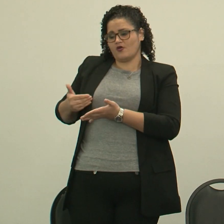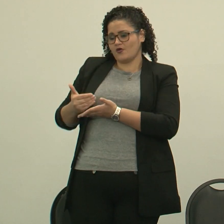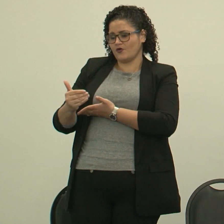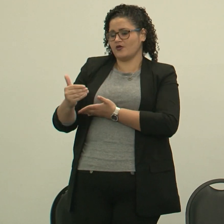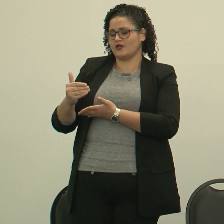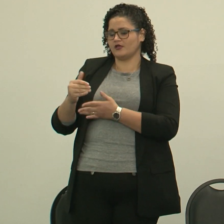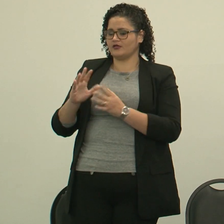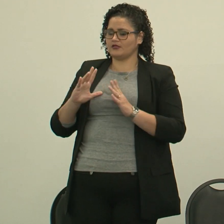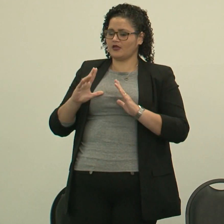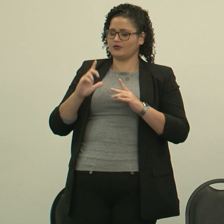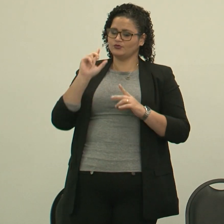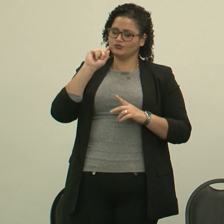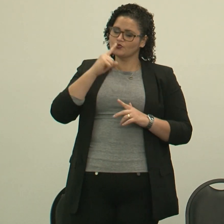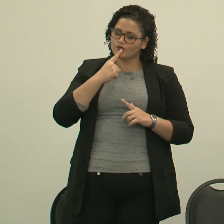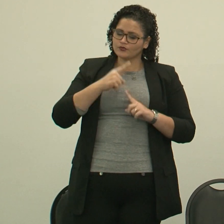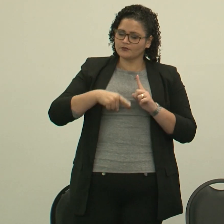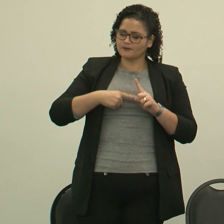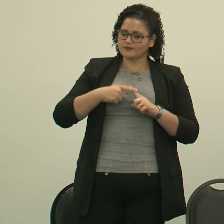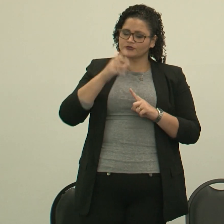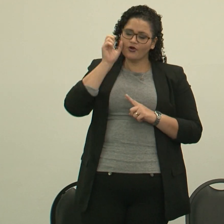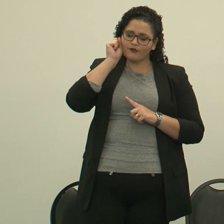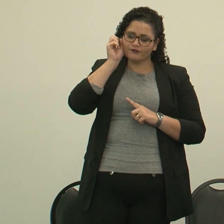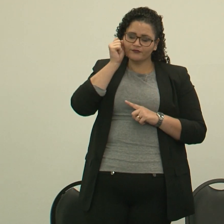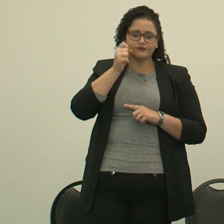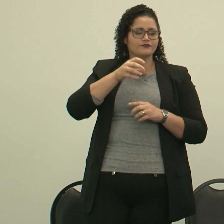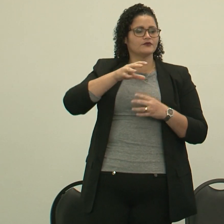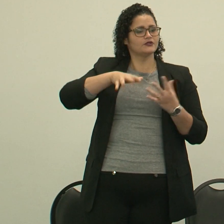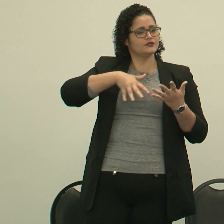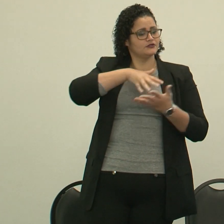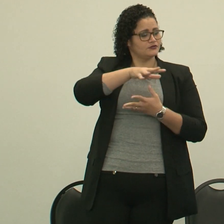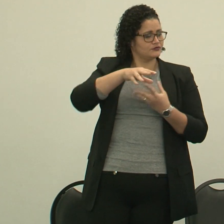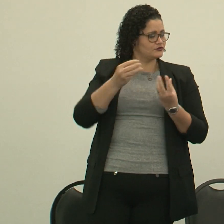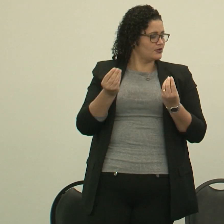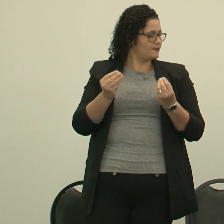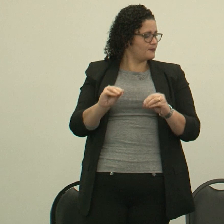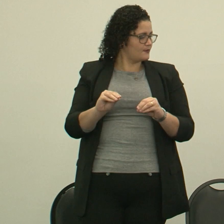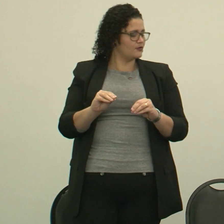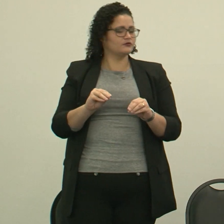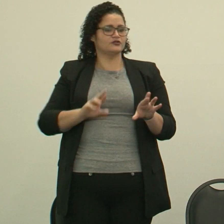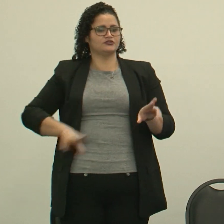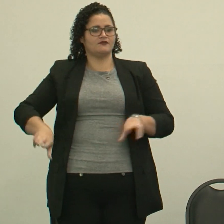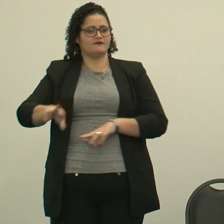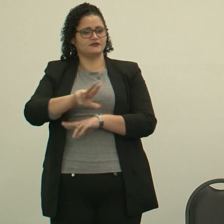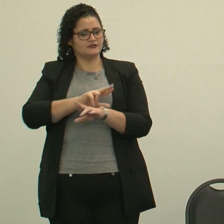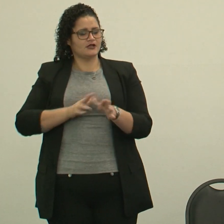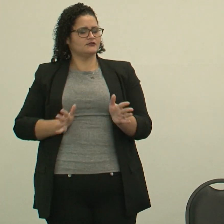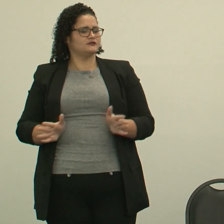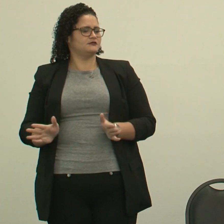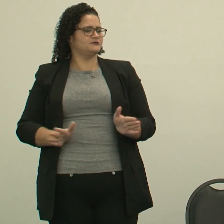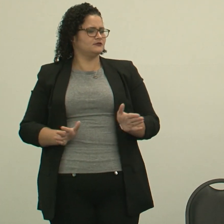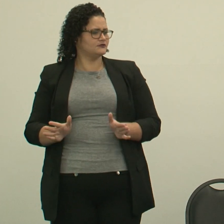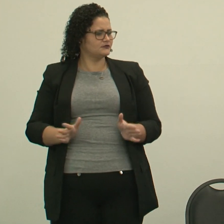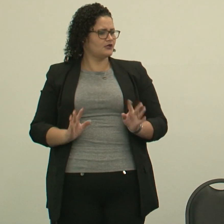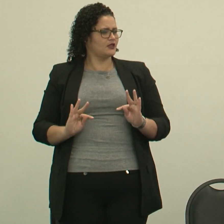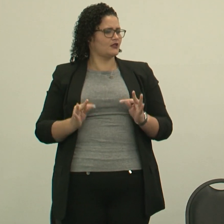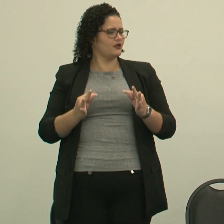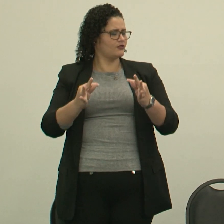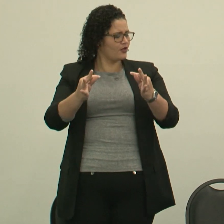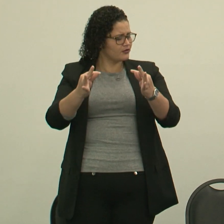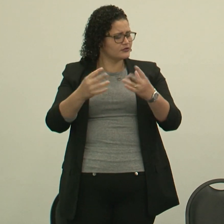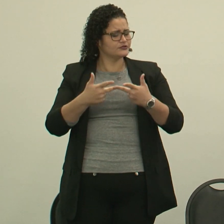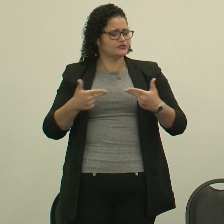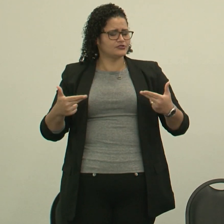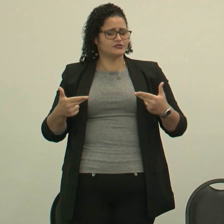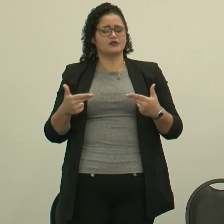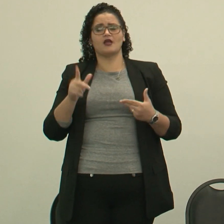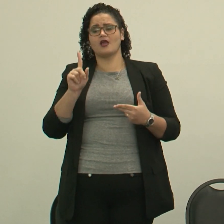gente tem surdos e ouvintes também, além do que eles já sinalizaram aqui, né, questões de diversidade, de acessibilidade, de tecnologia,